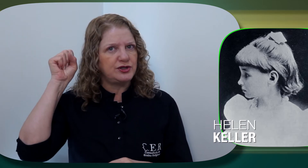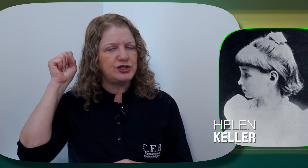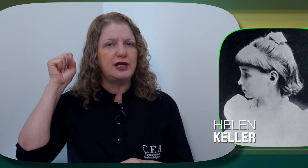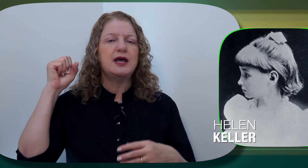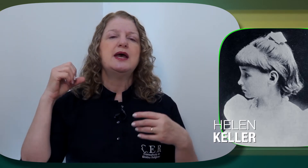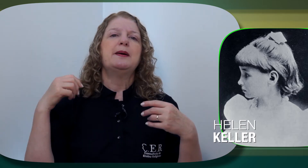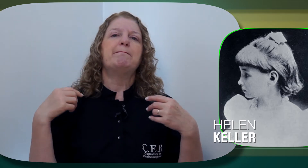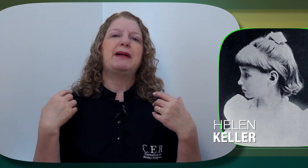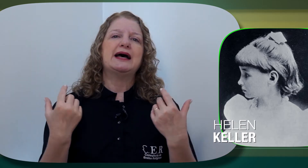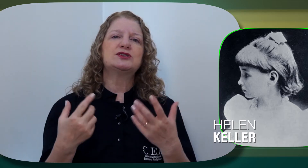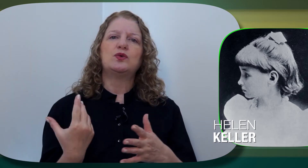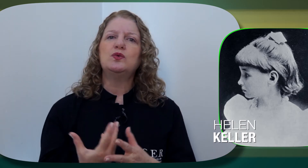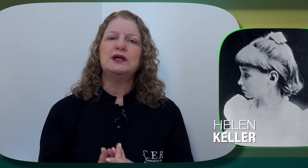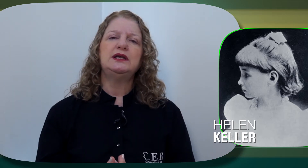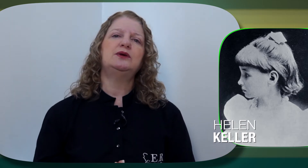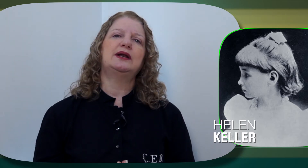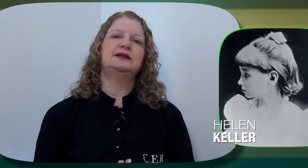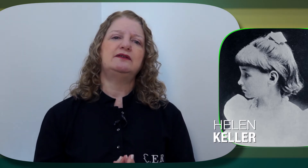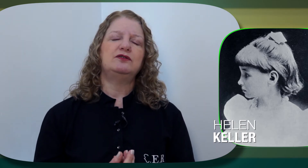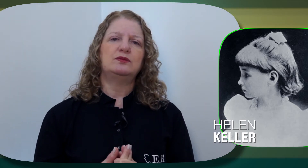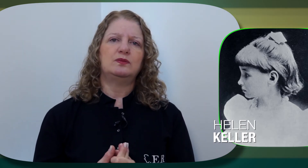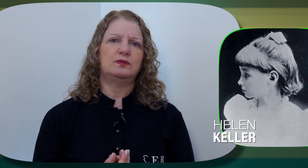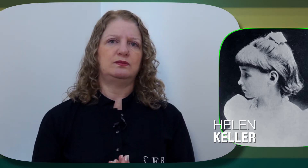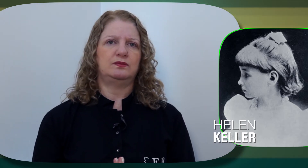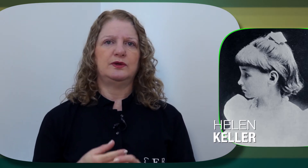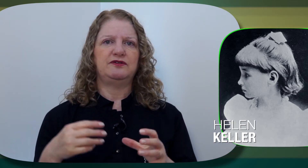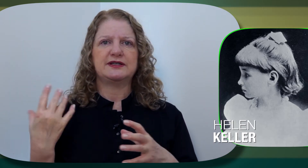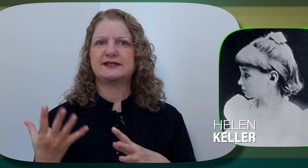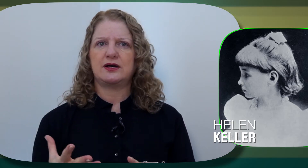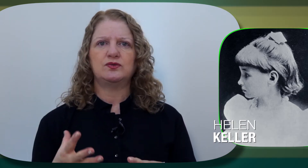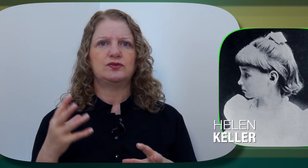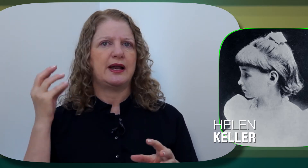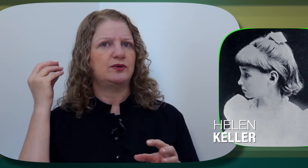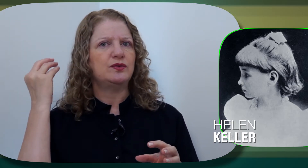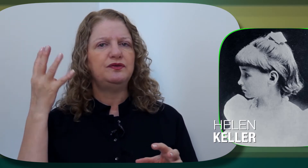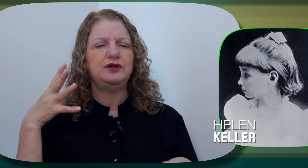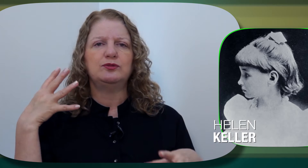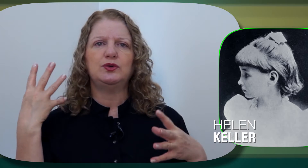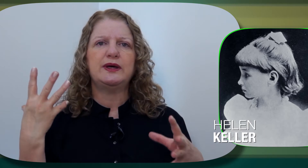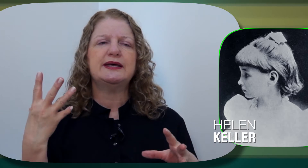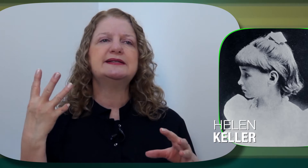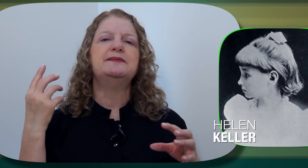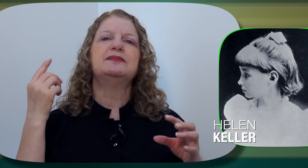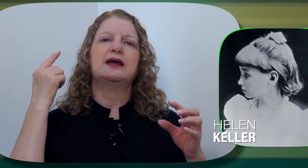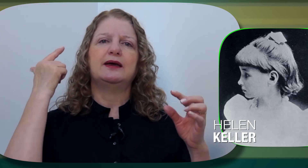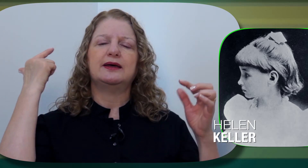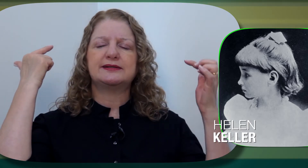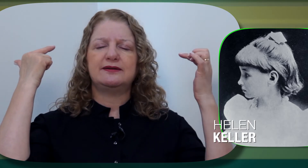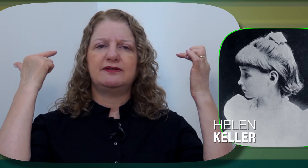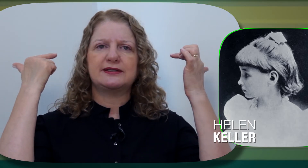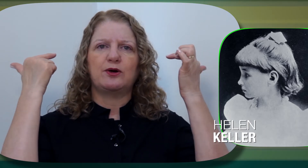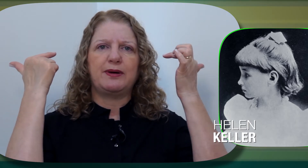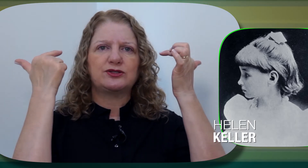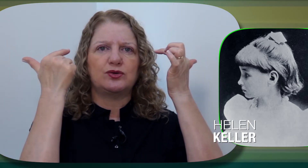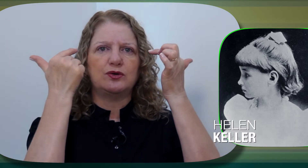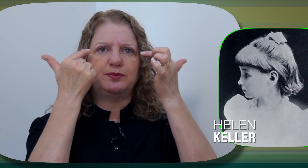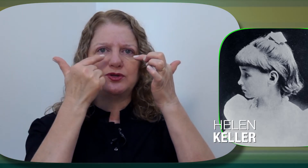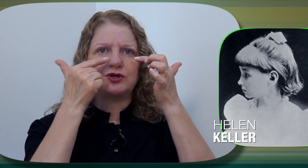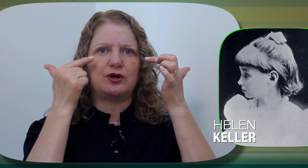ouvinte, mas com 1 aninho ela teve uma infecção lá no ouvido, uma doença. Essa infecção passou para os